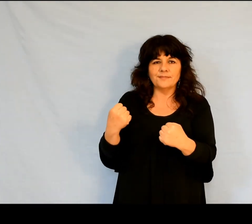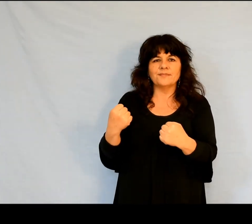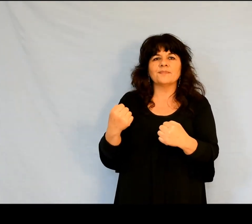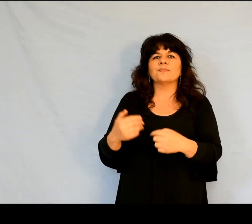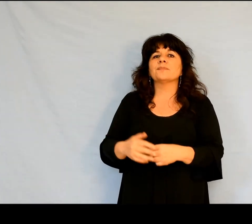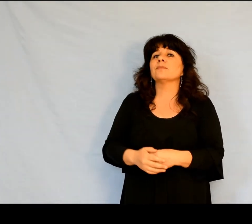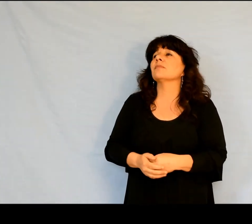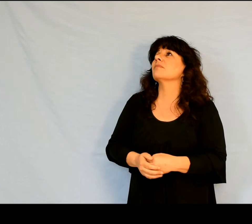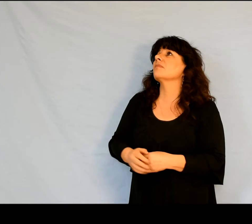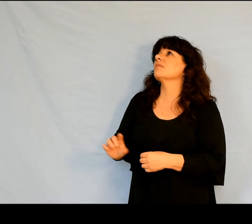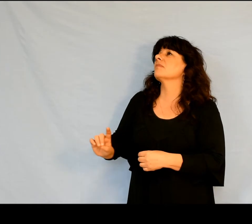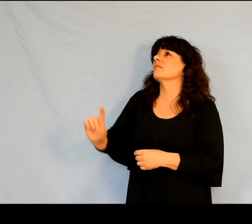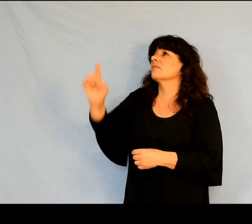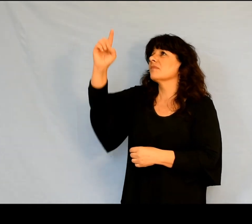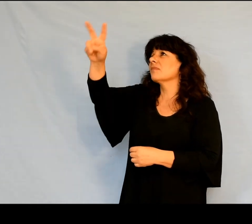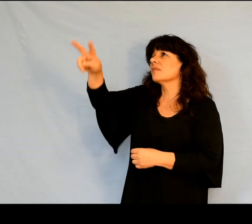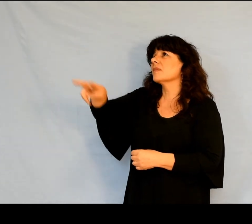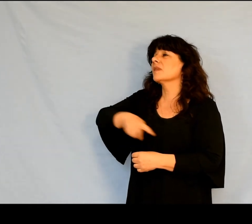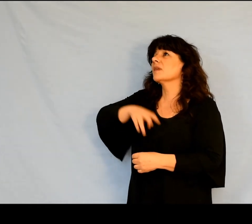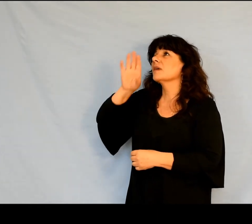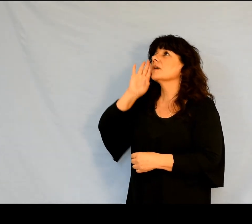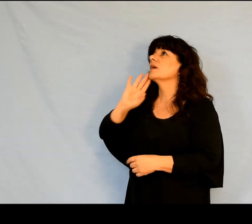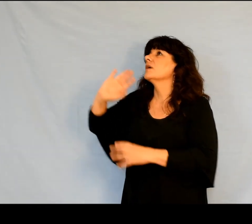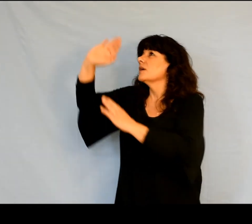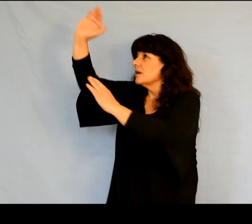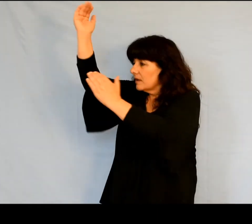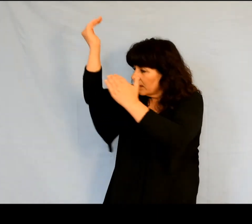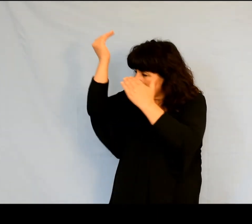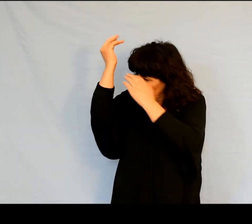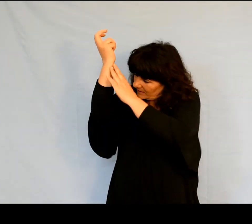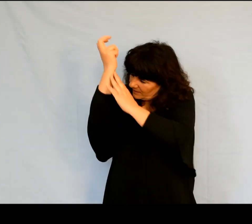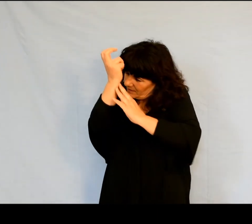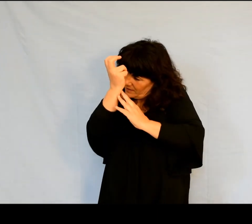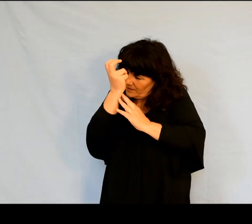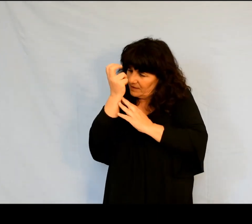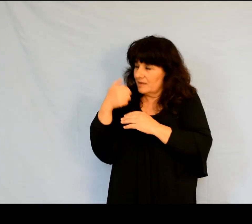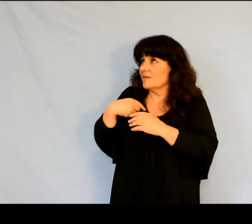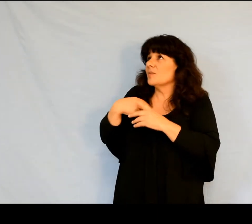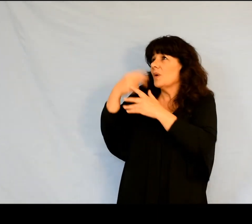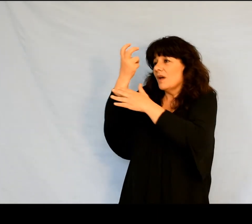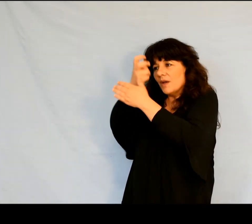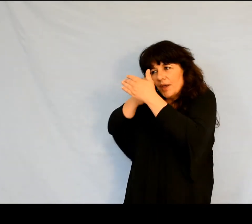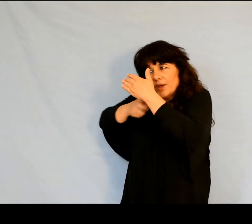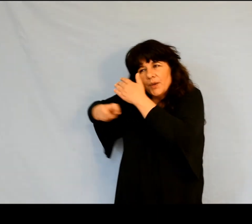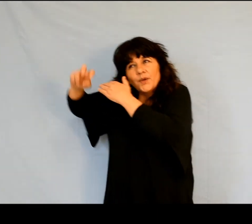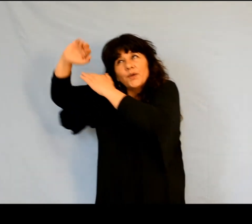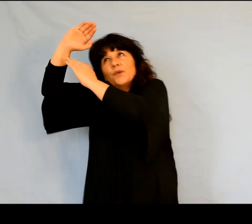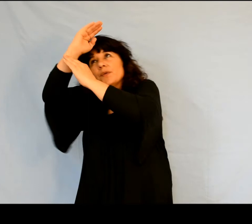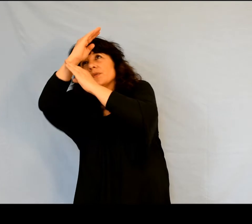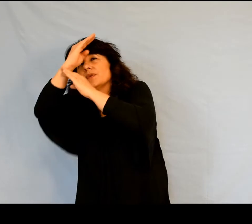Garde-moi, mon Dieu, j'ai fait de toi mon